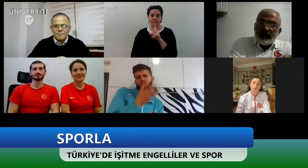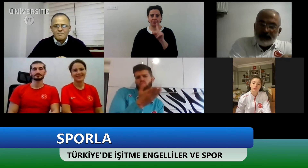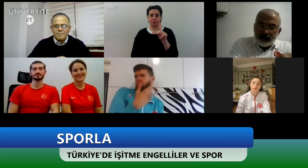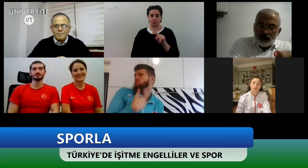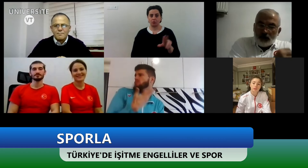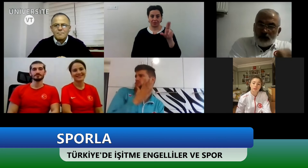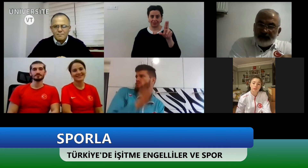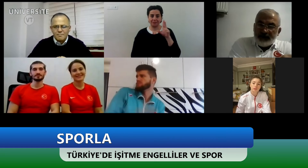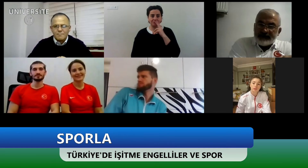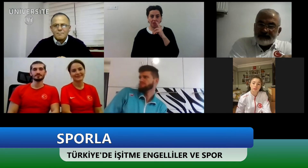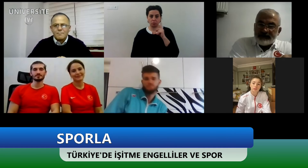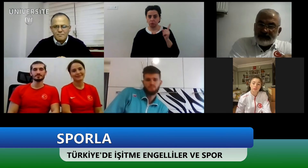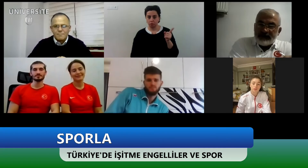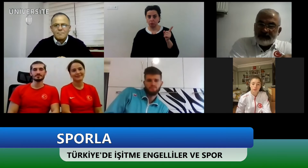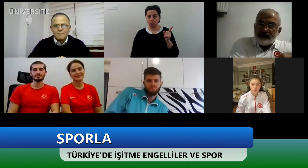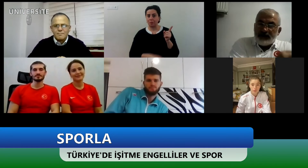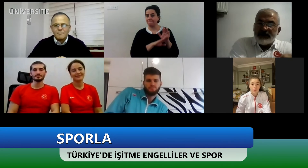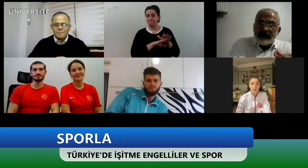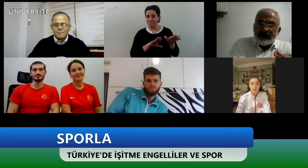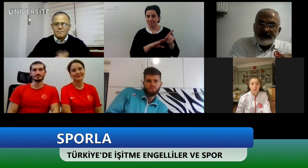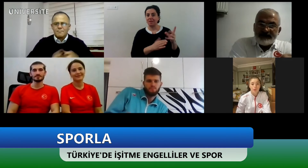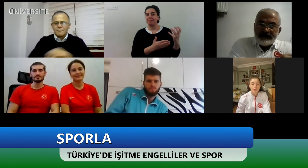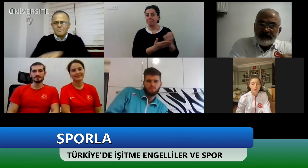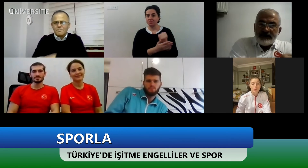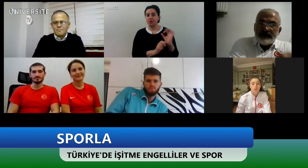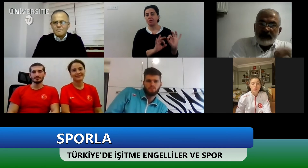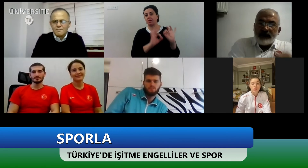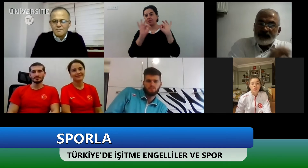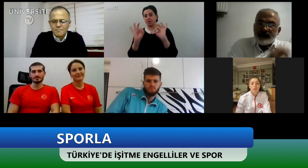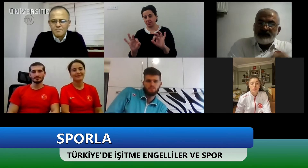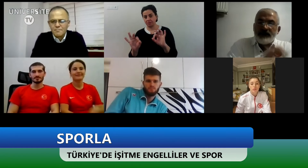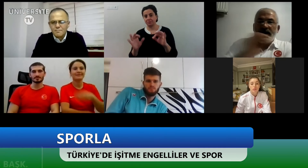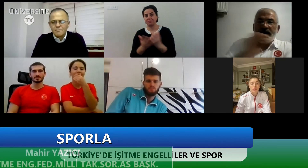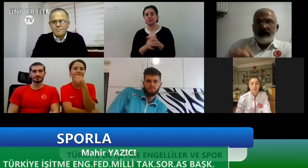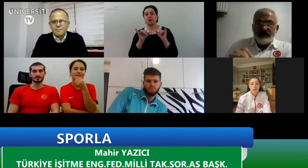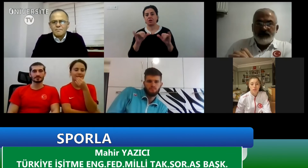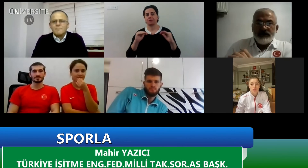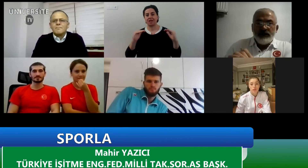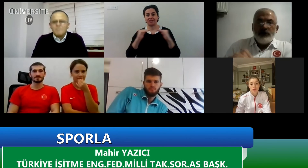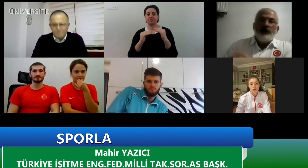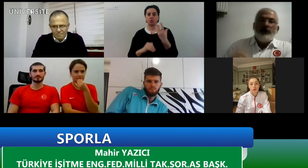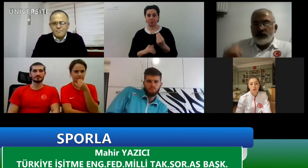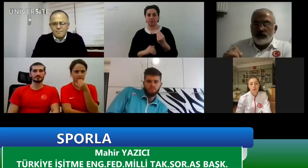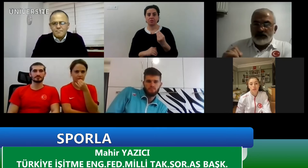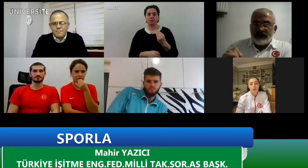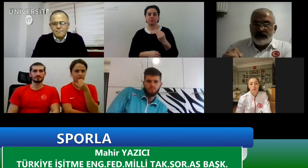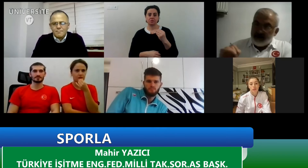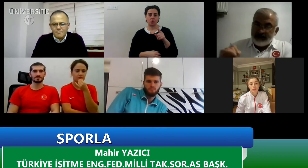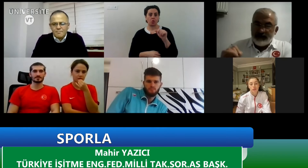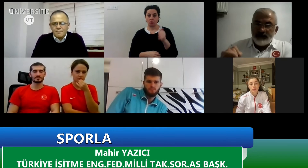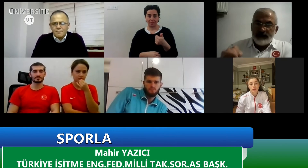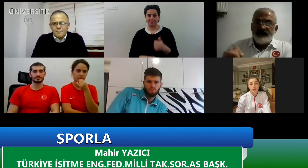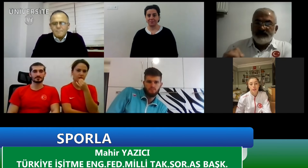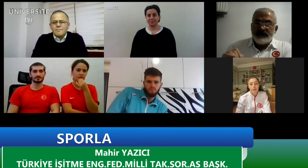2017'de yapılan olimpiyattaki başarılarımızı tekrar kazanıp egale etmek. Oraya bir göz atalım.